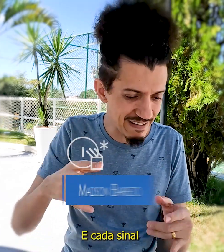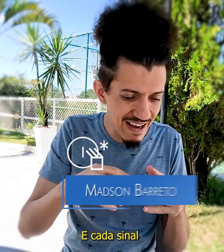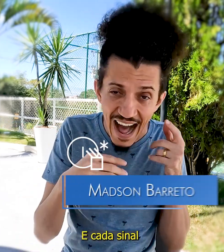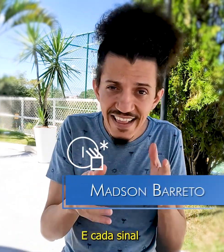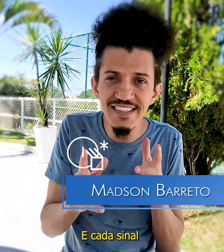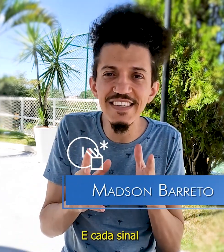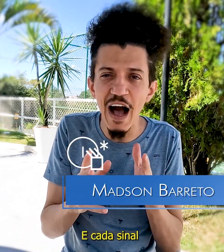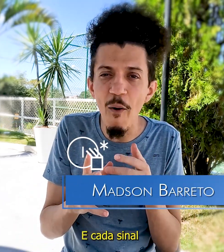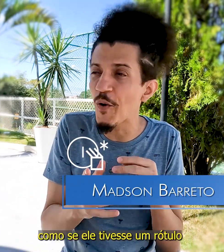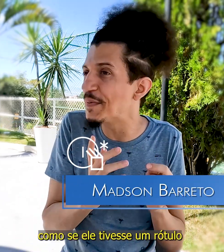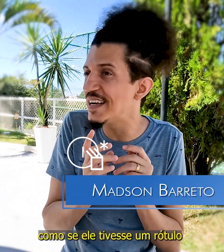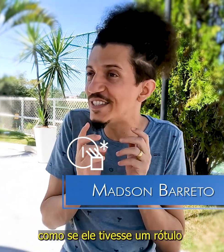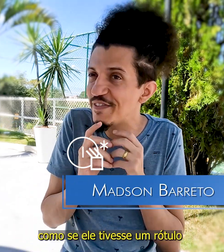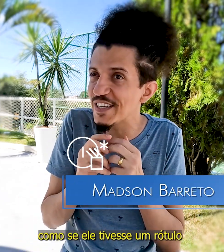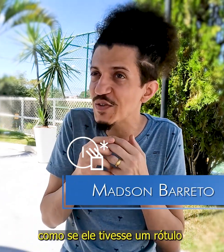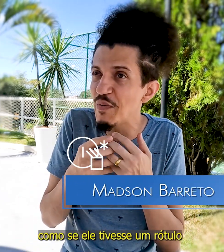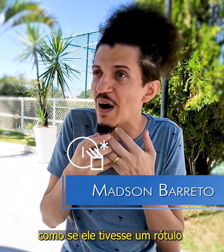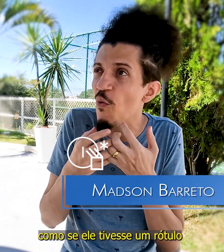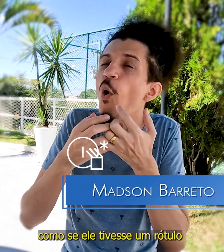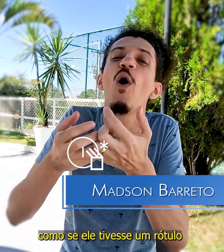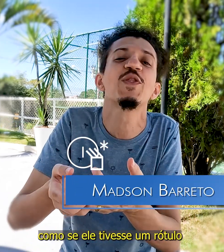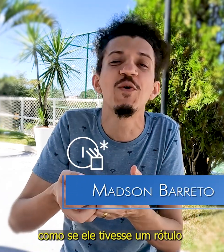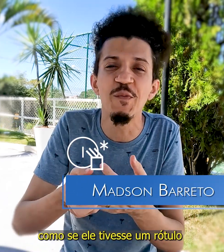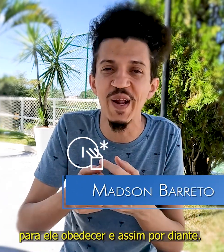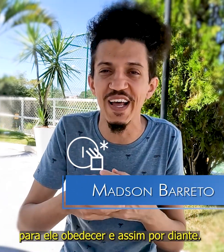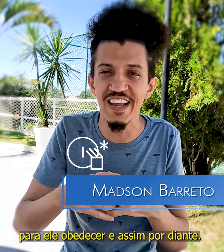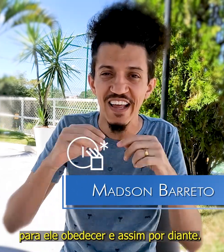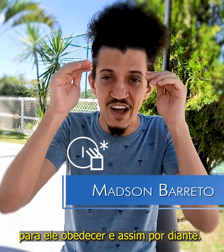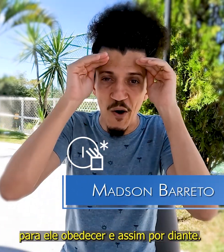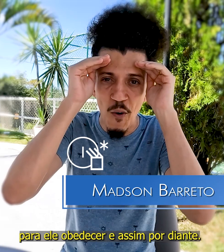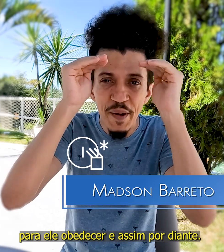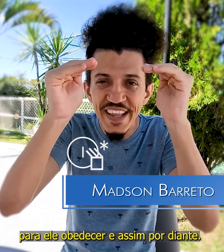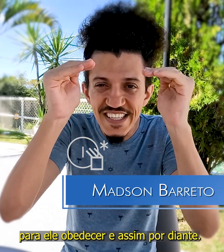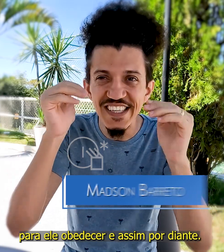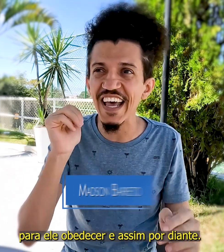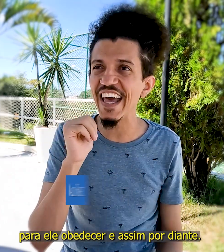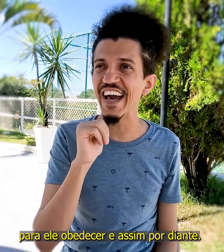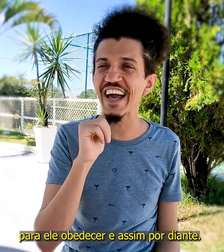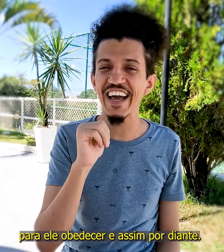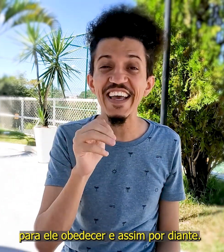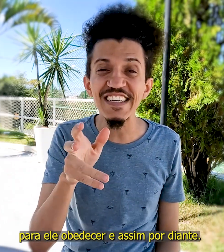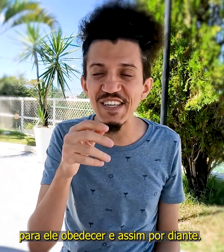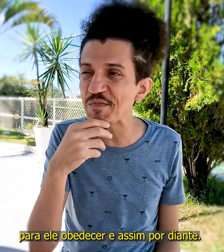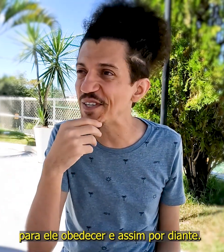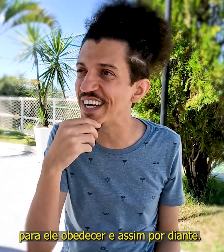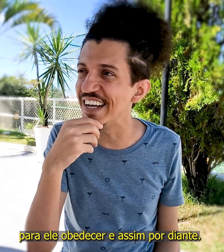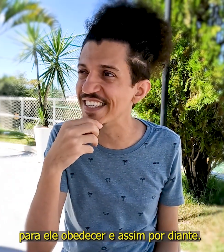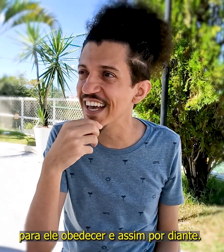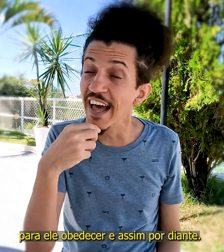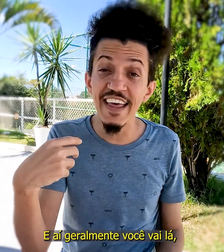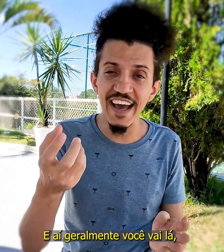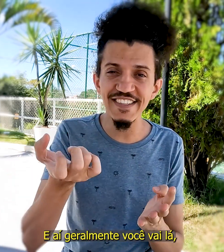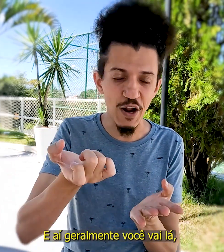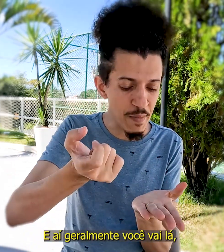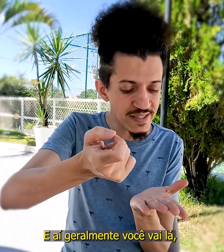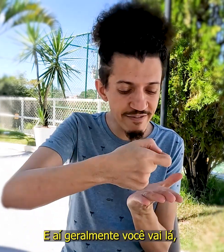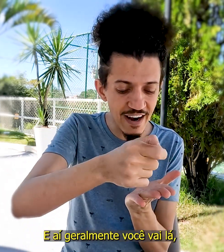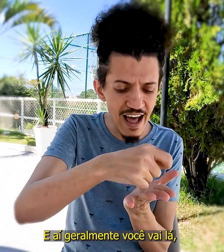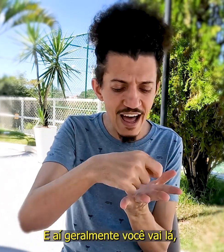cada sinal é como se ele tivesse um rótulo para ele. Obedecer e assim por diante. E aí geralmente você vai lá,